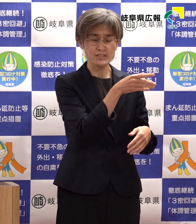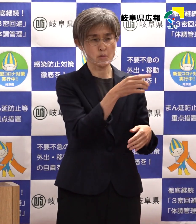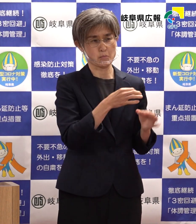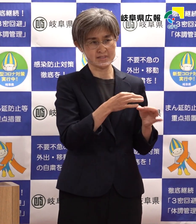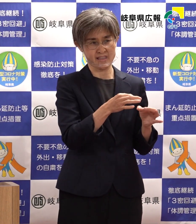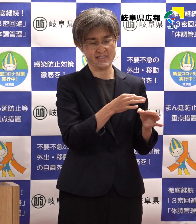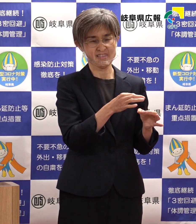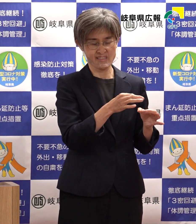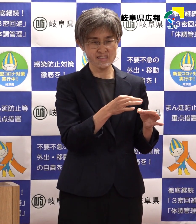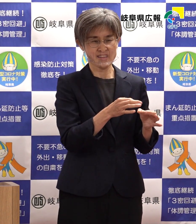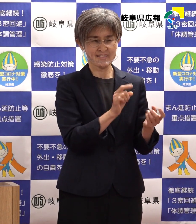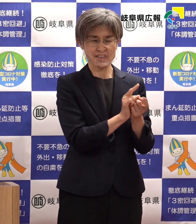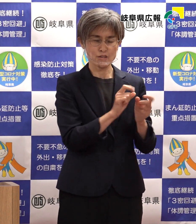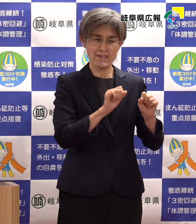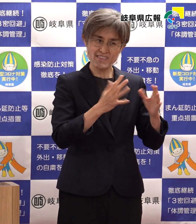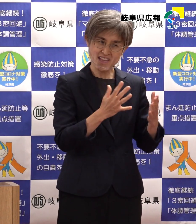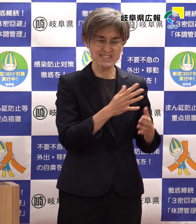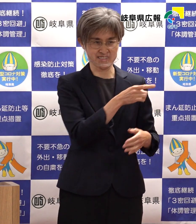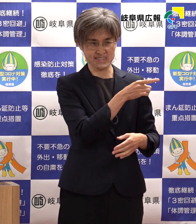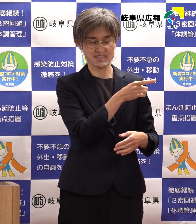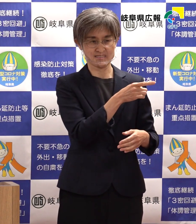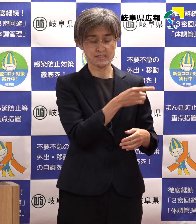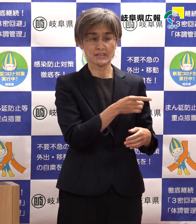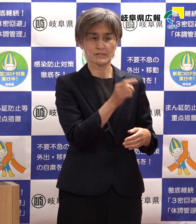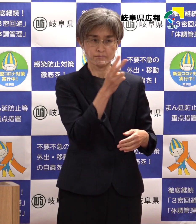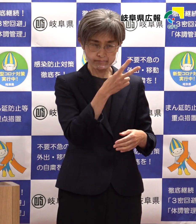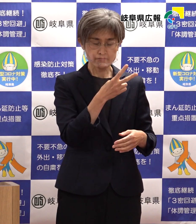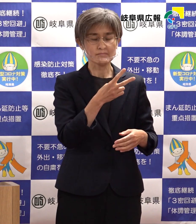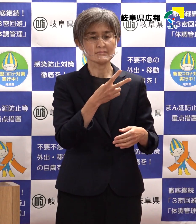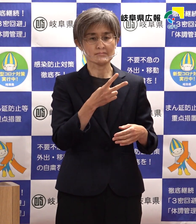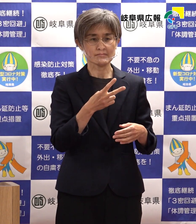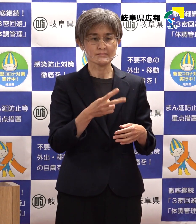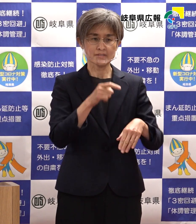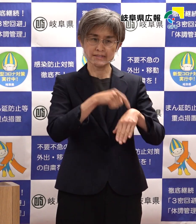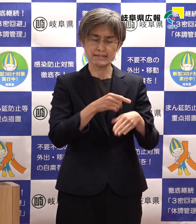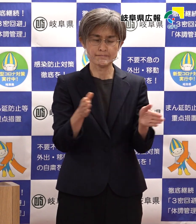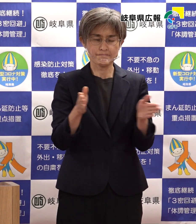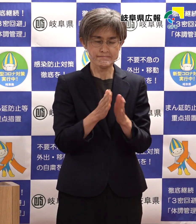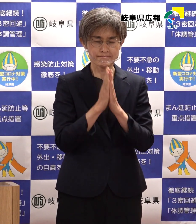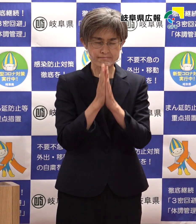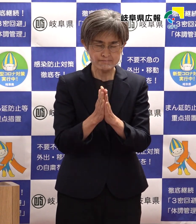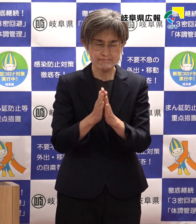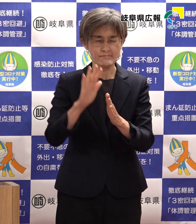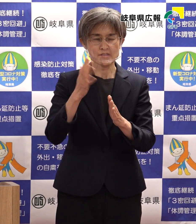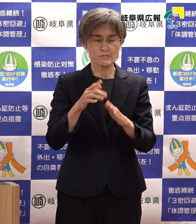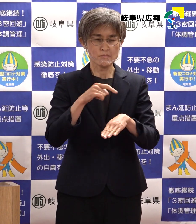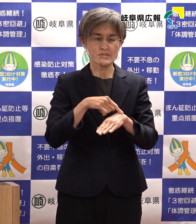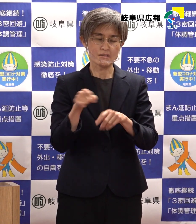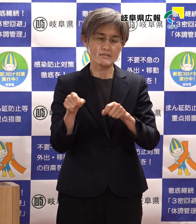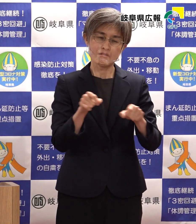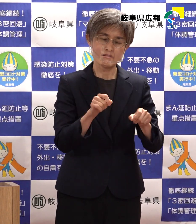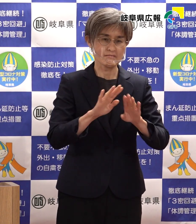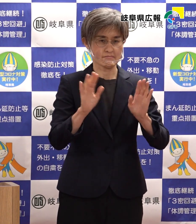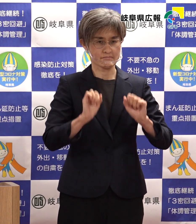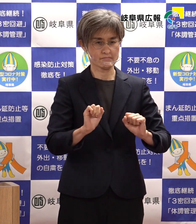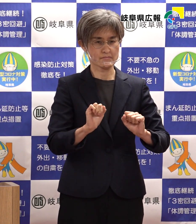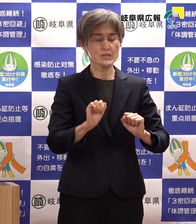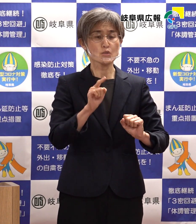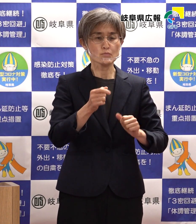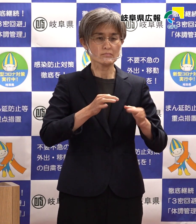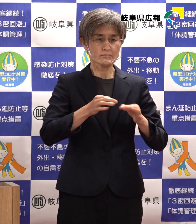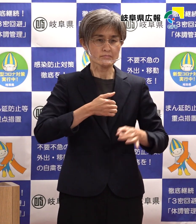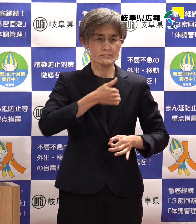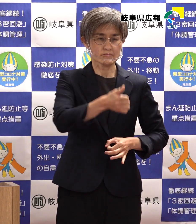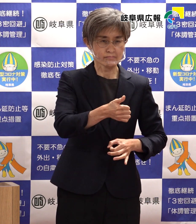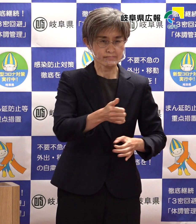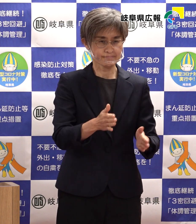か、あるいは時間短縮の要請に押しても応じていない店、そういったお店の利用を自粛をしていただきたいと、ま